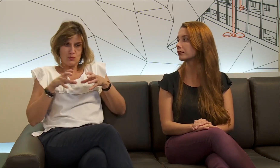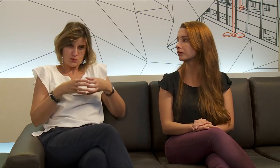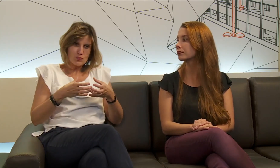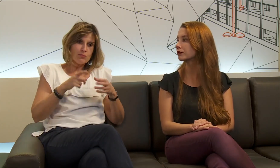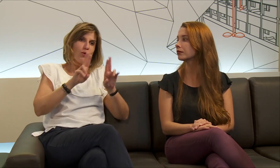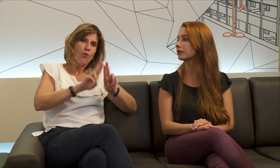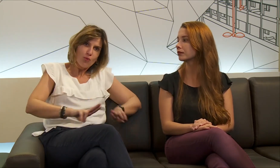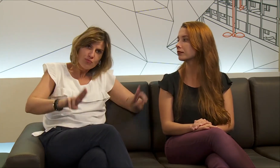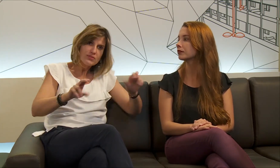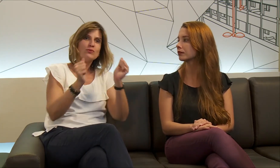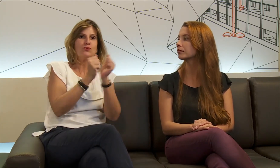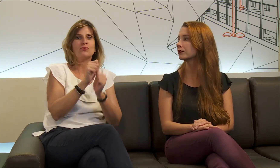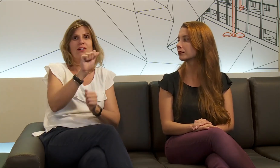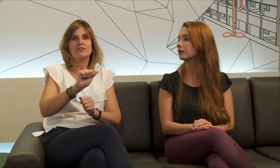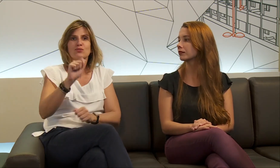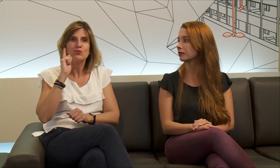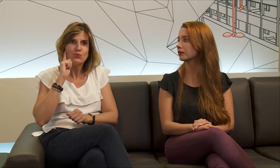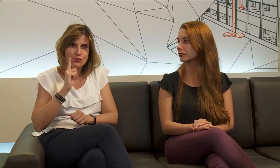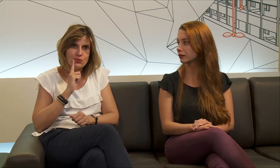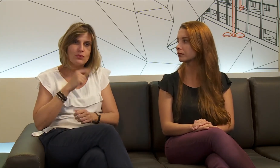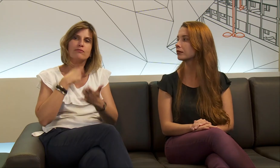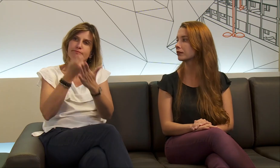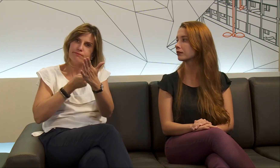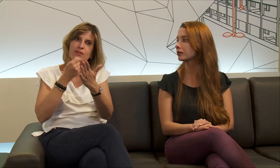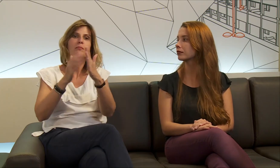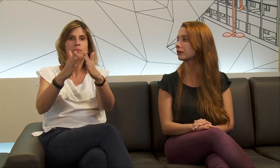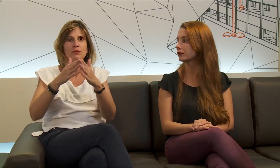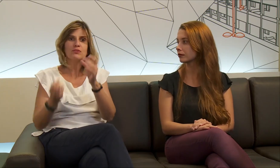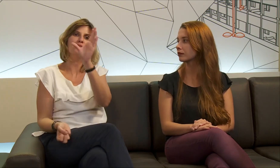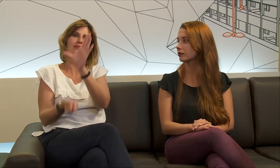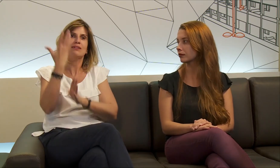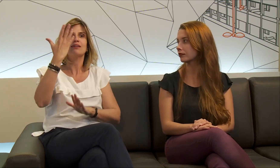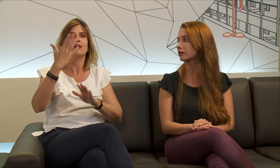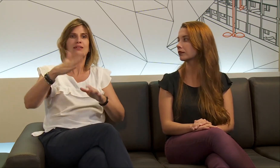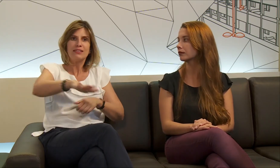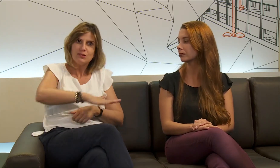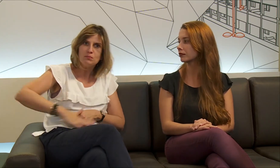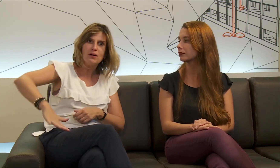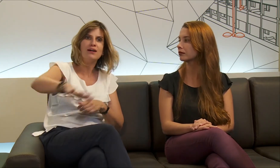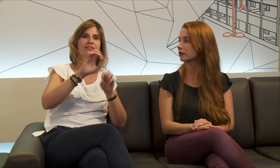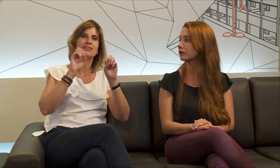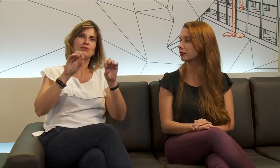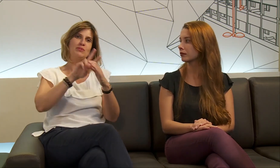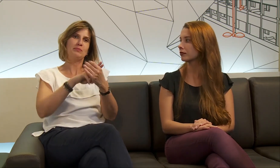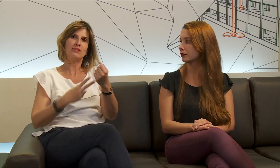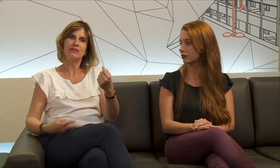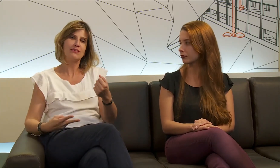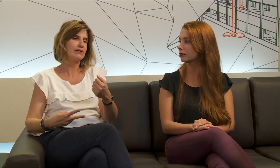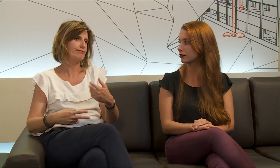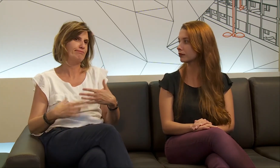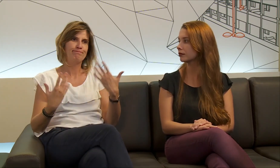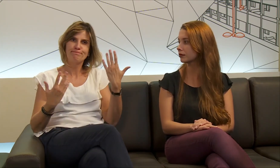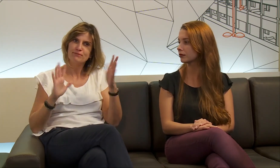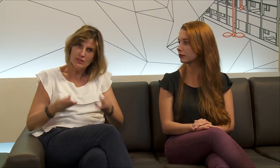dificuldade de compreender qual é o papel do intérprete, qual é o papel do professor. Então, a nossa solicitação